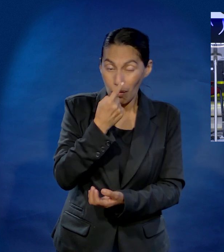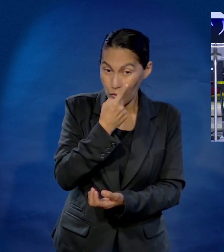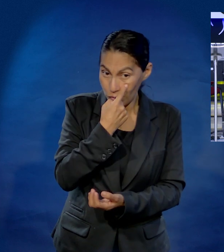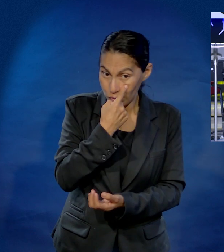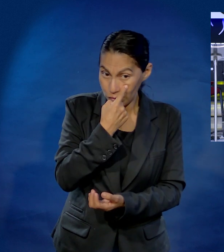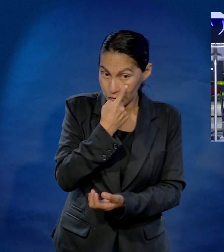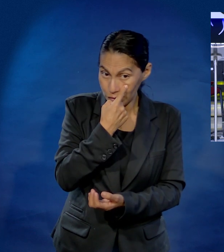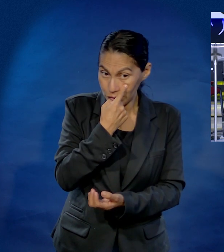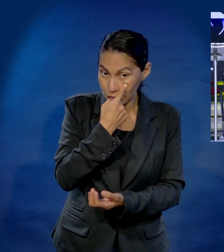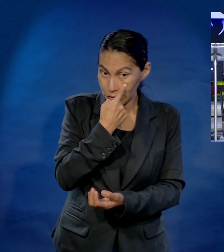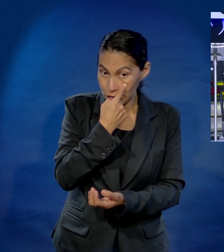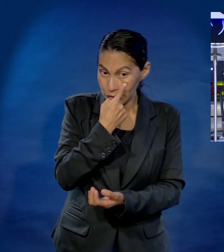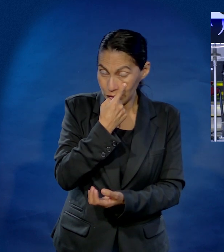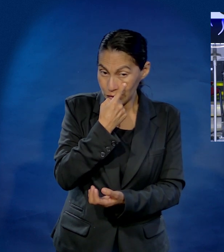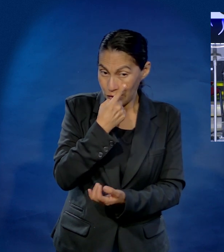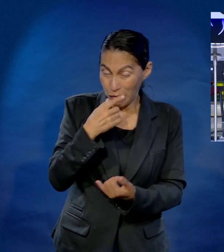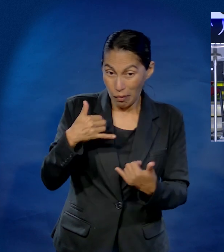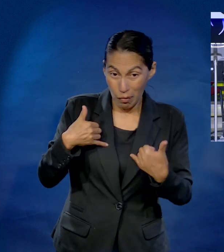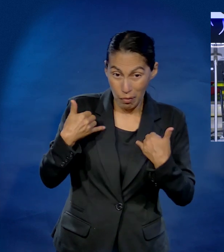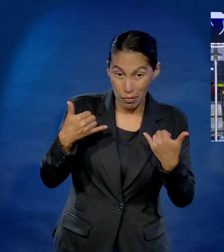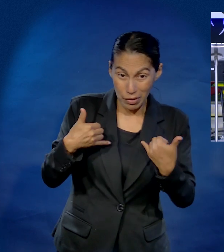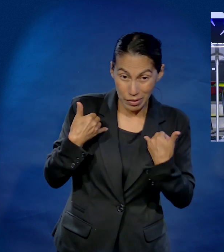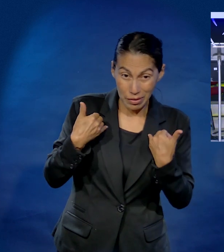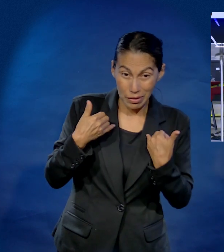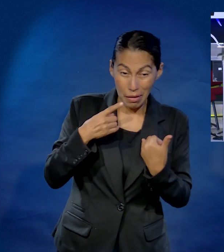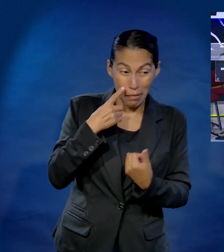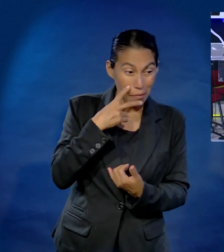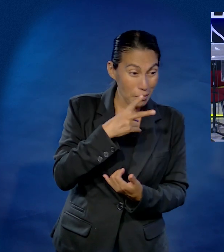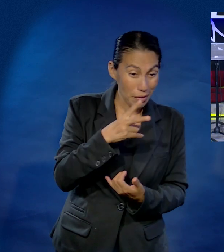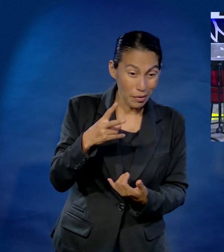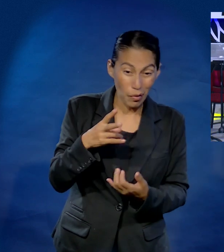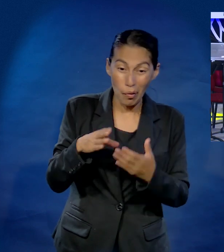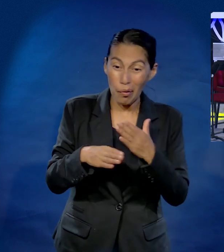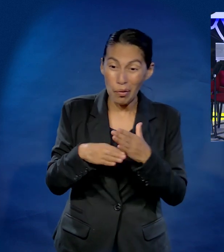entré al mío y me di cuenta, me avergoncé,